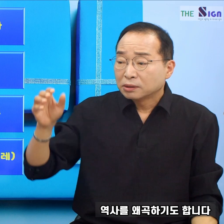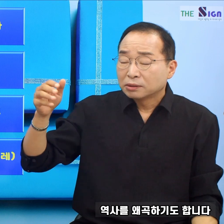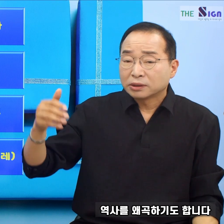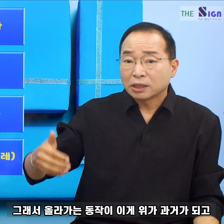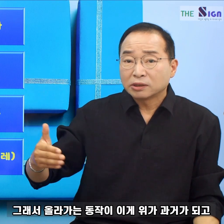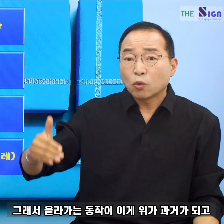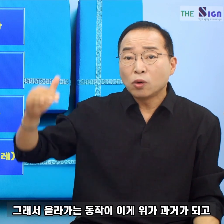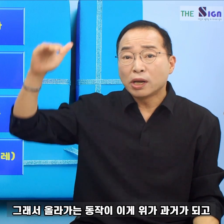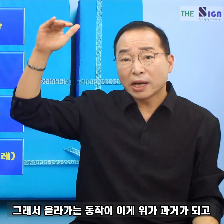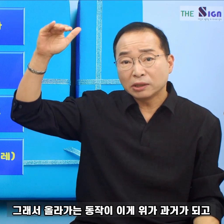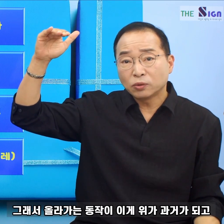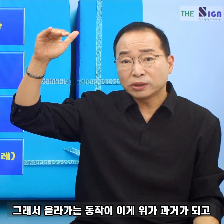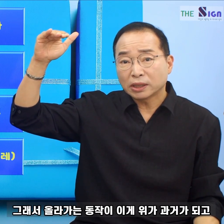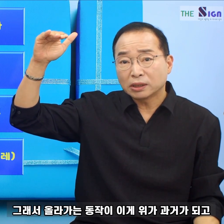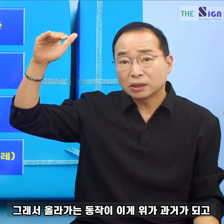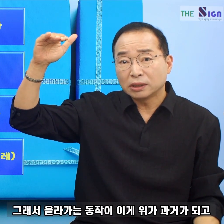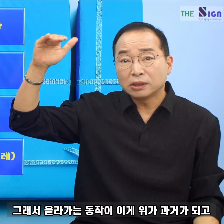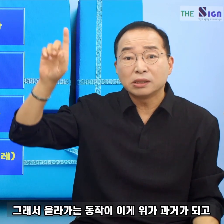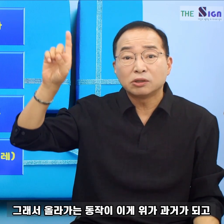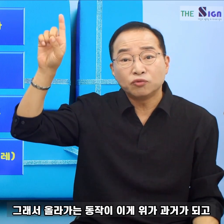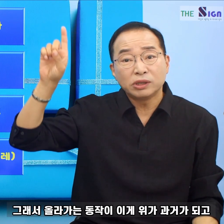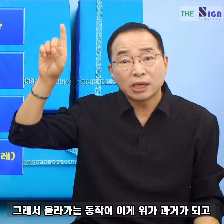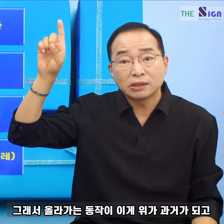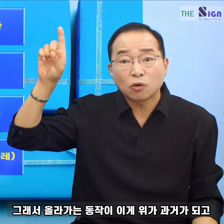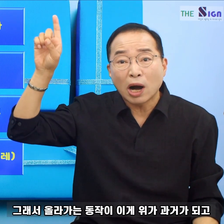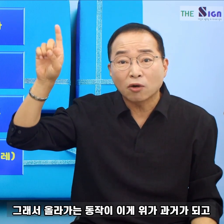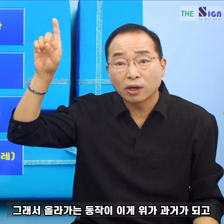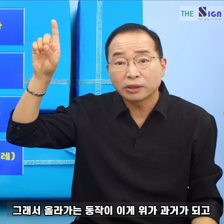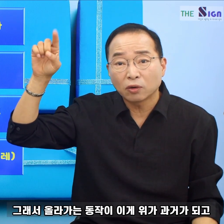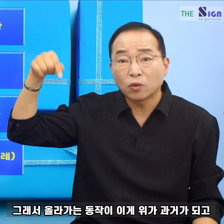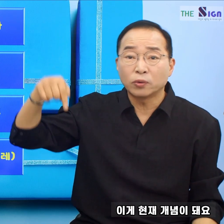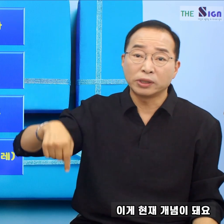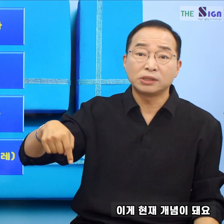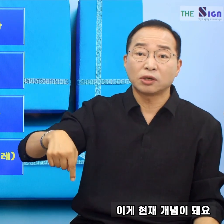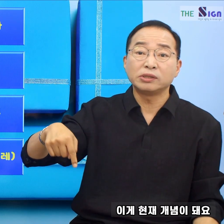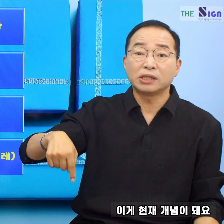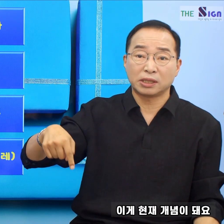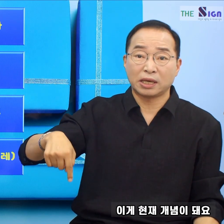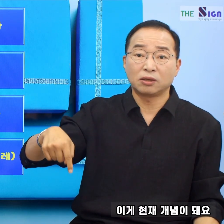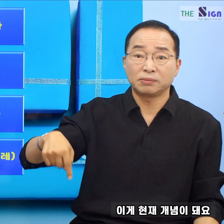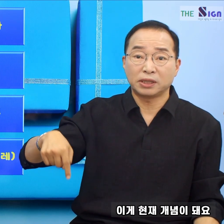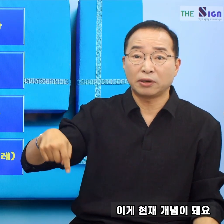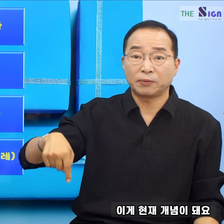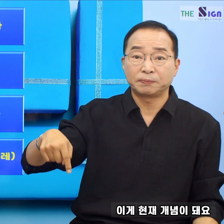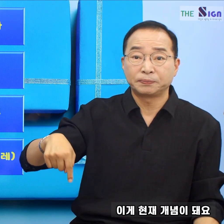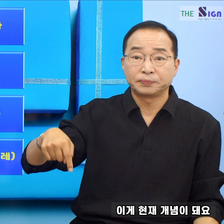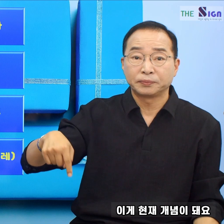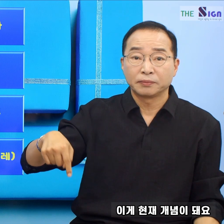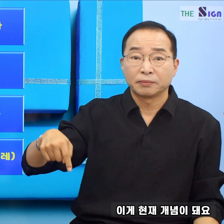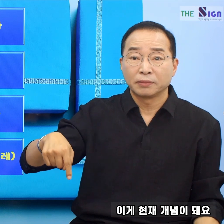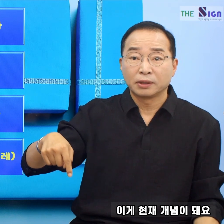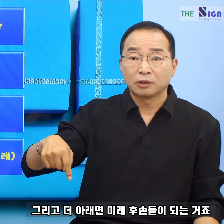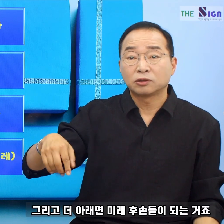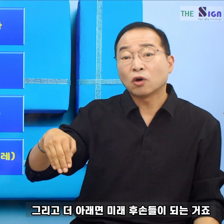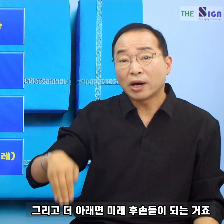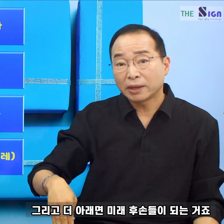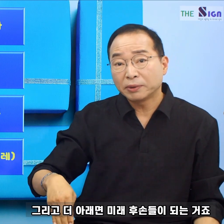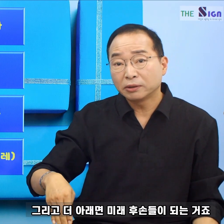자, 그래서 올라가는 동작이 이게 이제 위가 이제 과거가 되고 이게 이제 현재식 개념이 돼요. 그걸 더 하려면